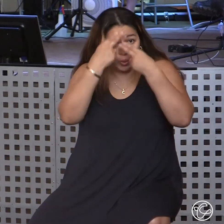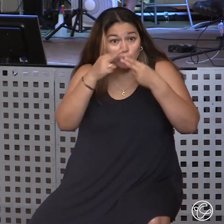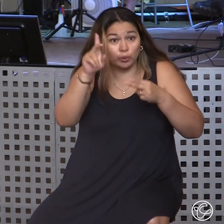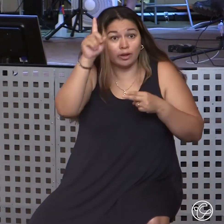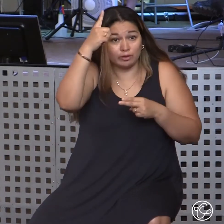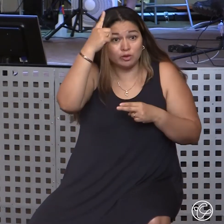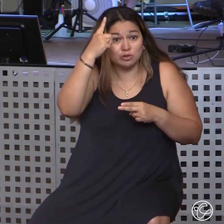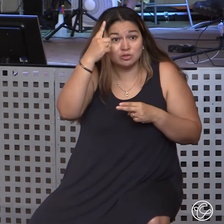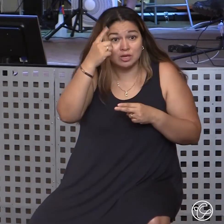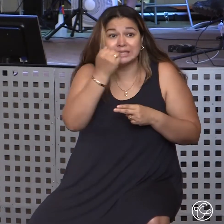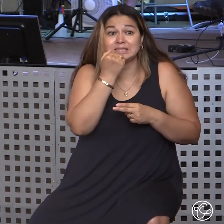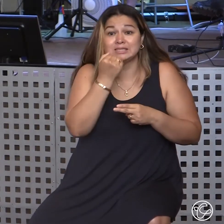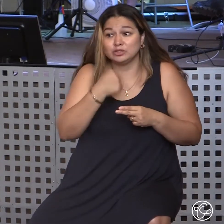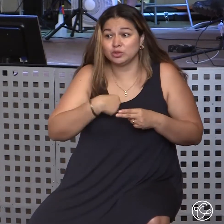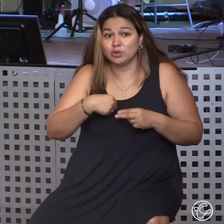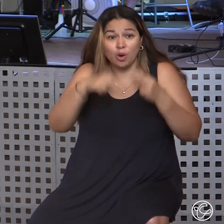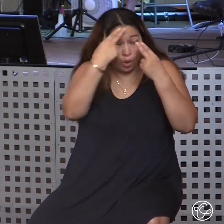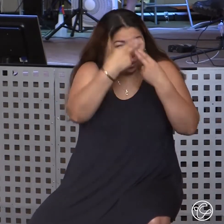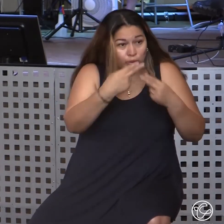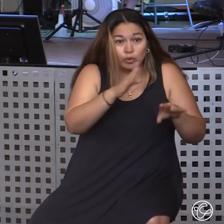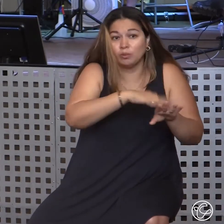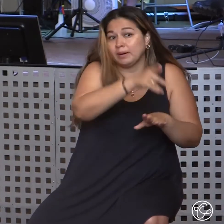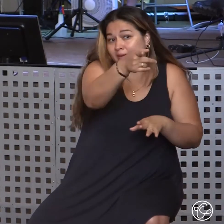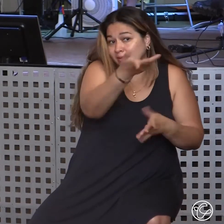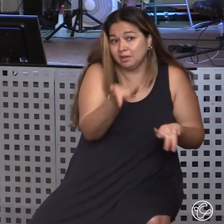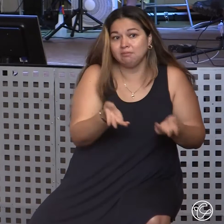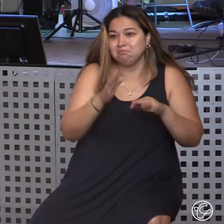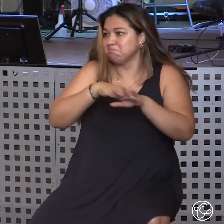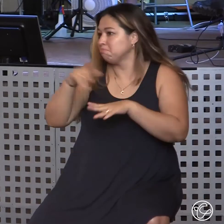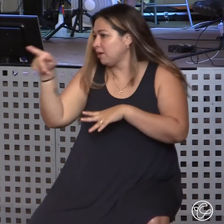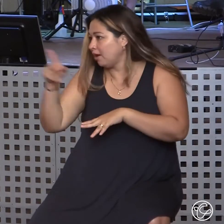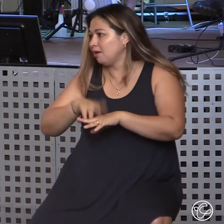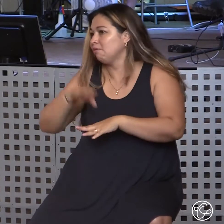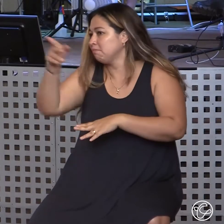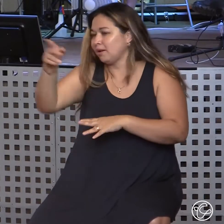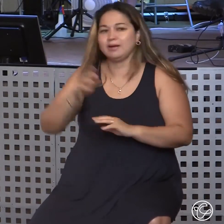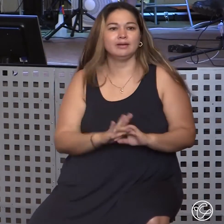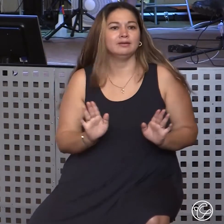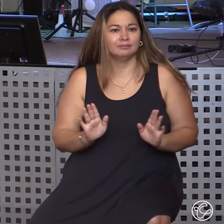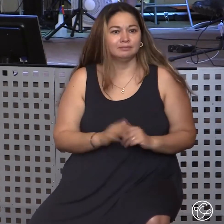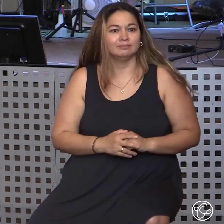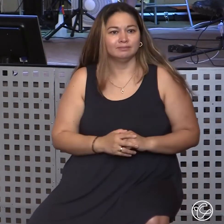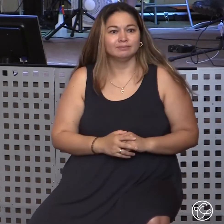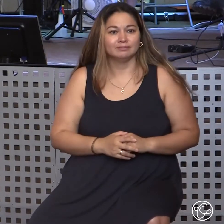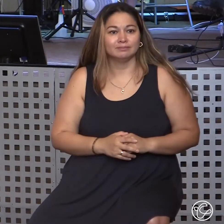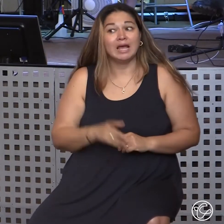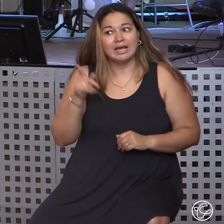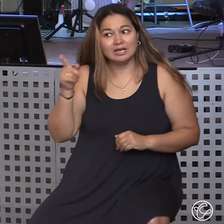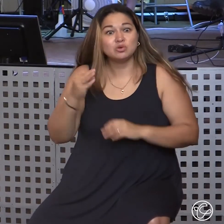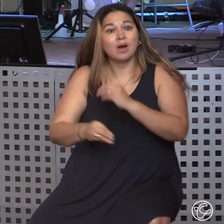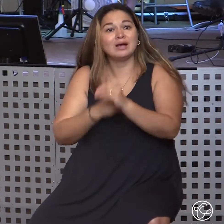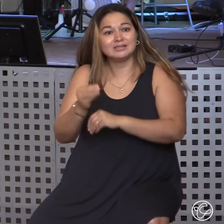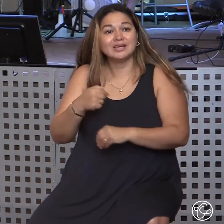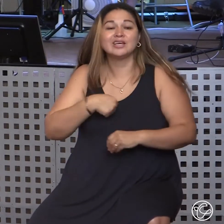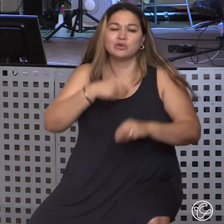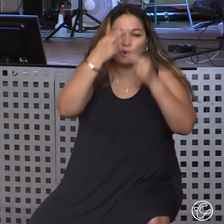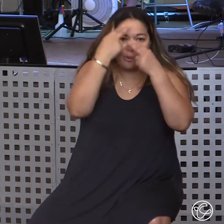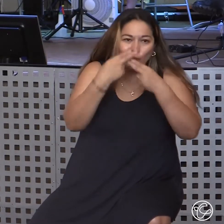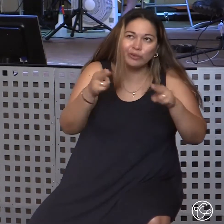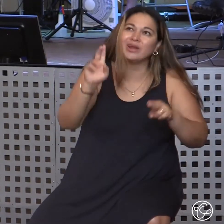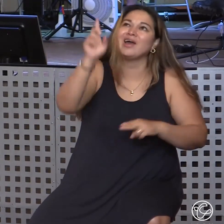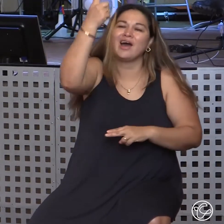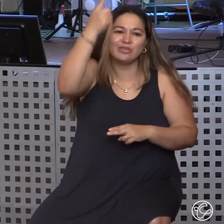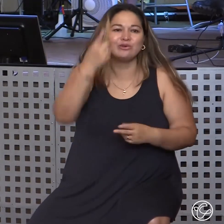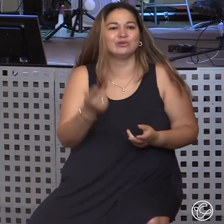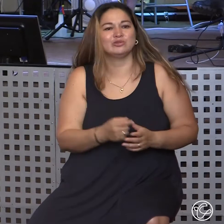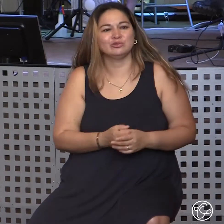mí. Y yo honro más. Y Él, como si dijese, no, tú más que yo jamás vas a honrar. Yo honro más.